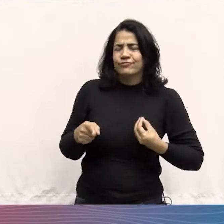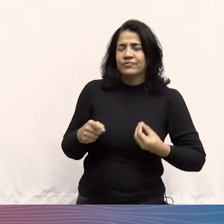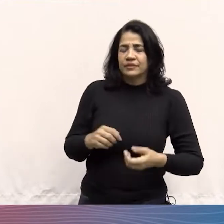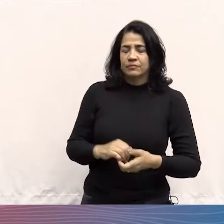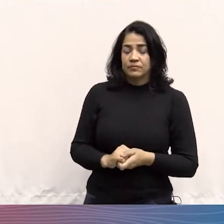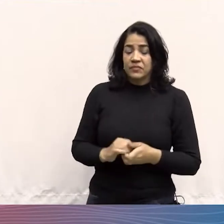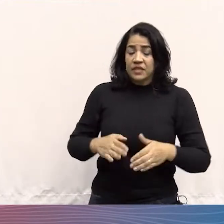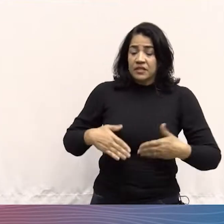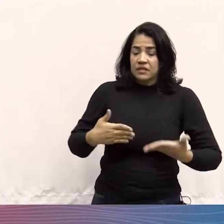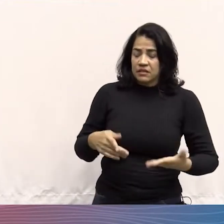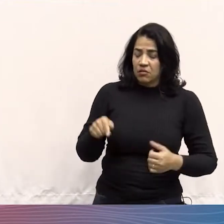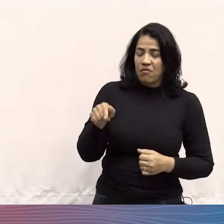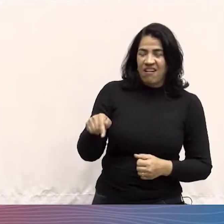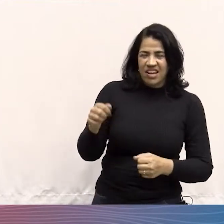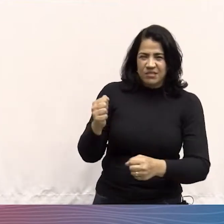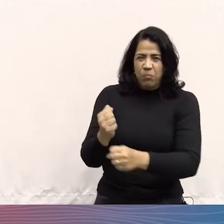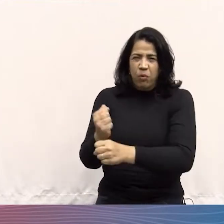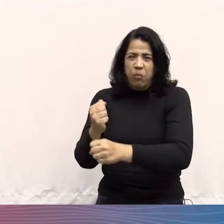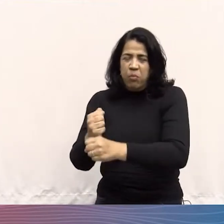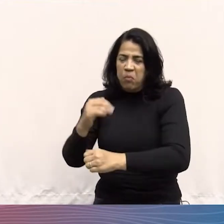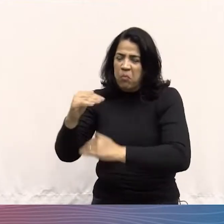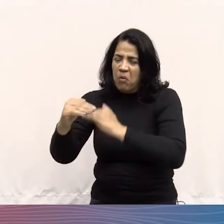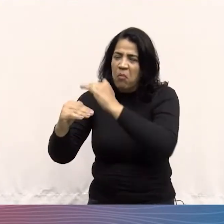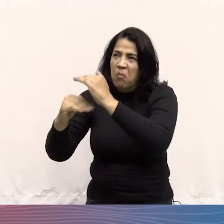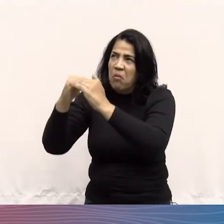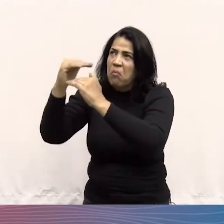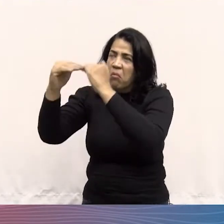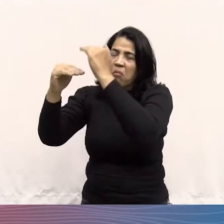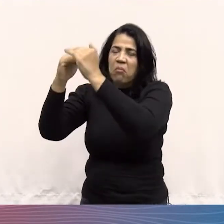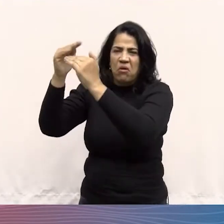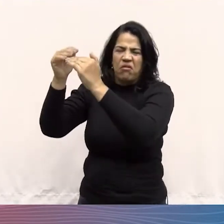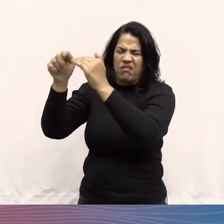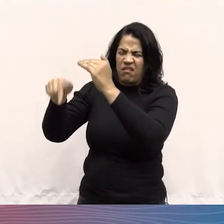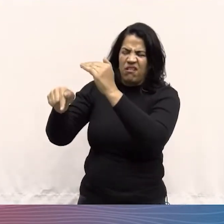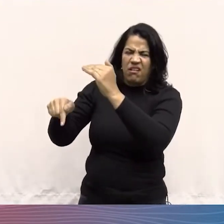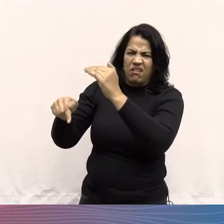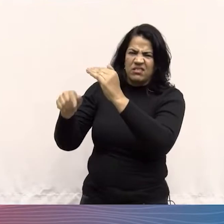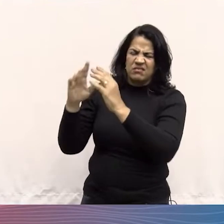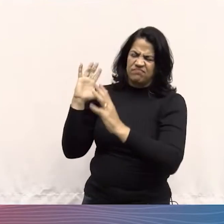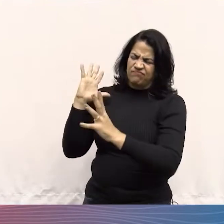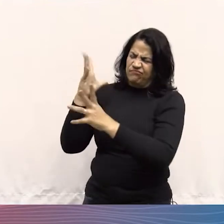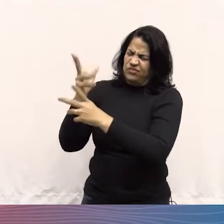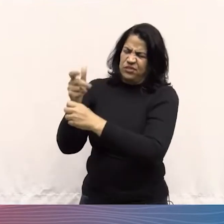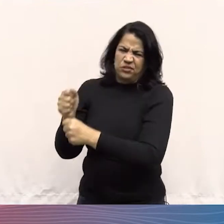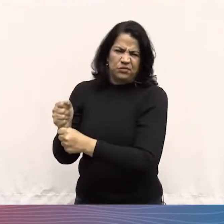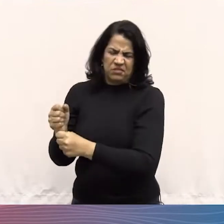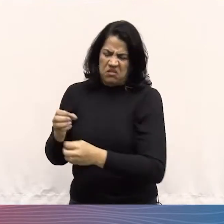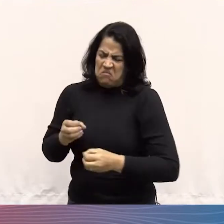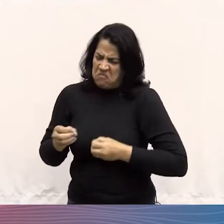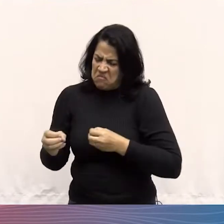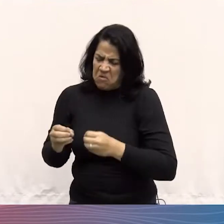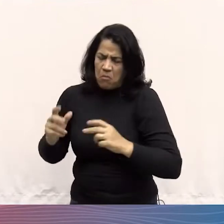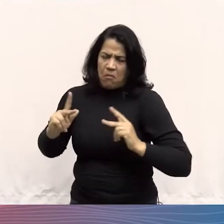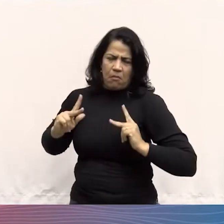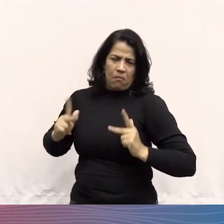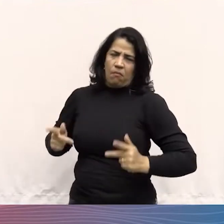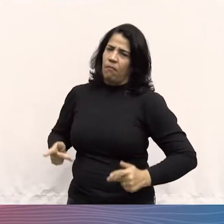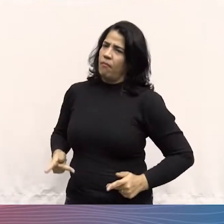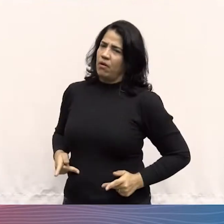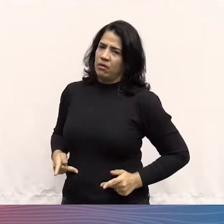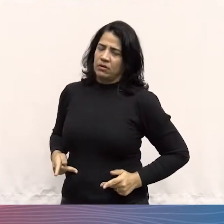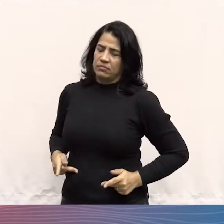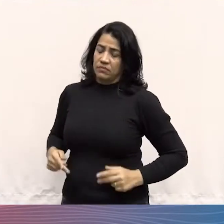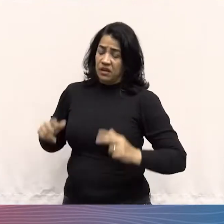tijolo, né? Aqui disse, é um resultado da obra humana, da